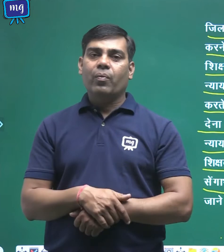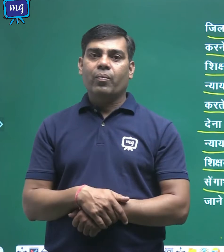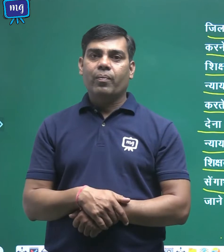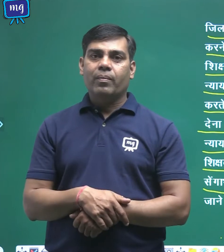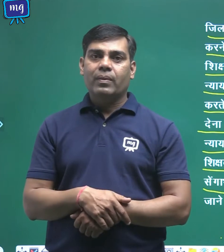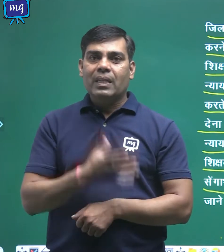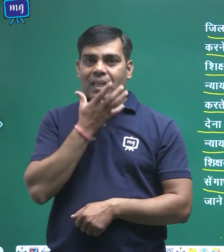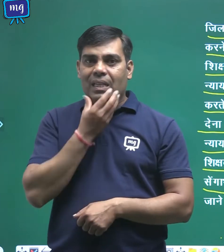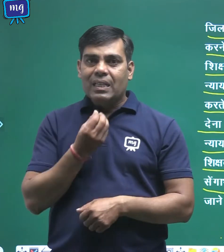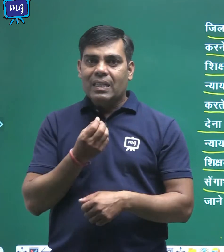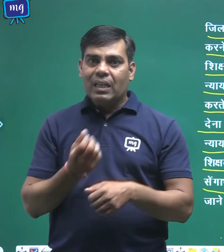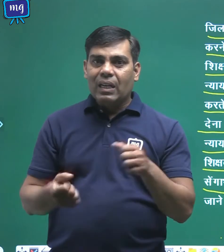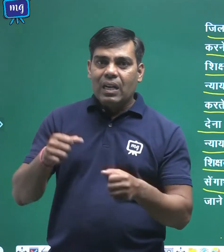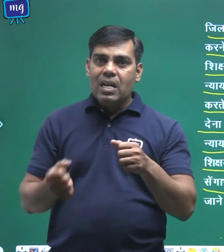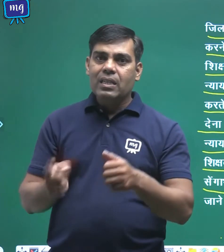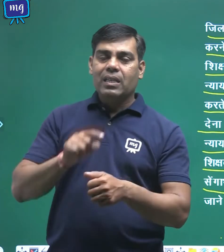ट्रक से